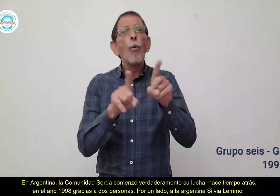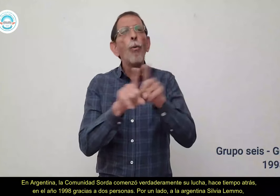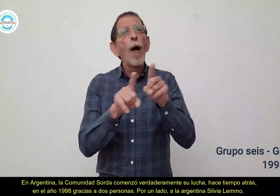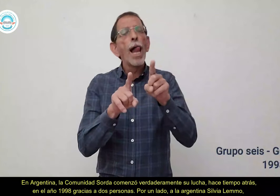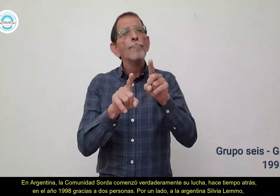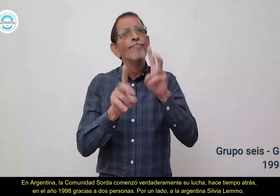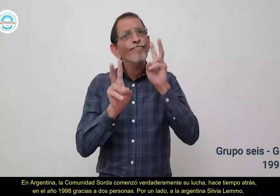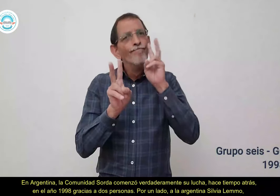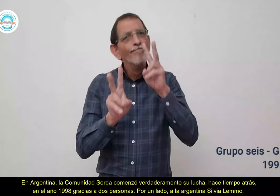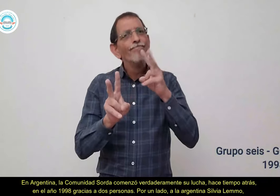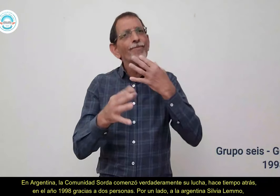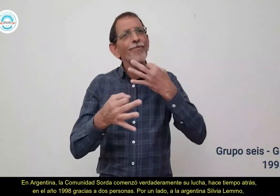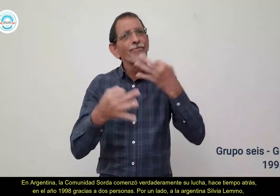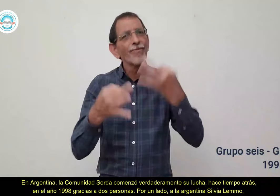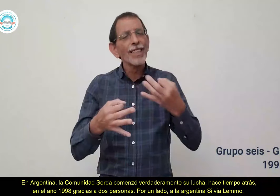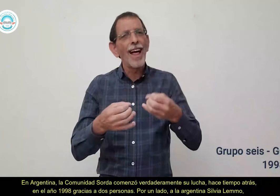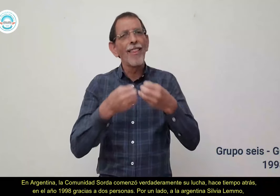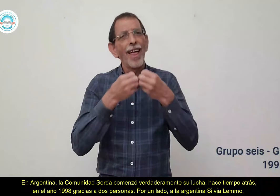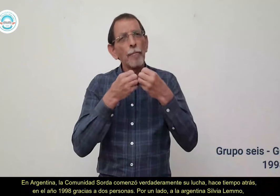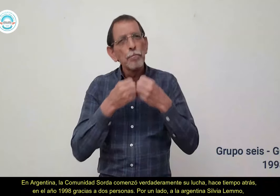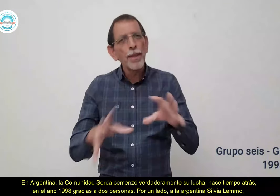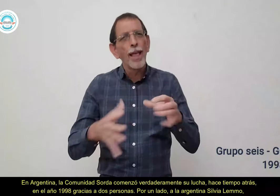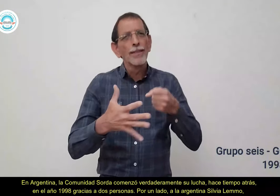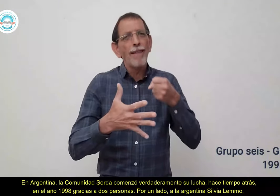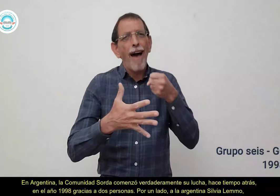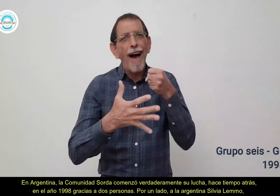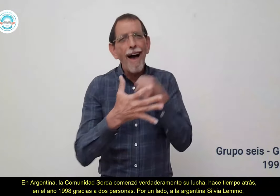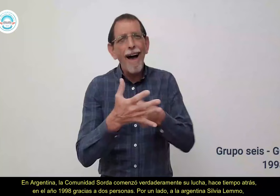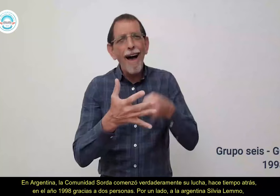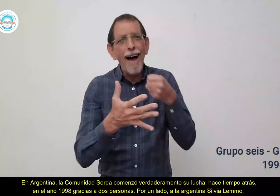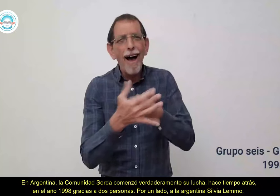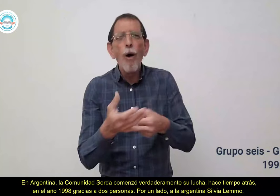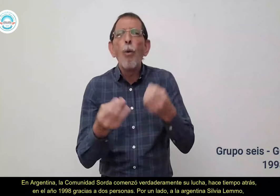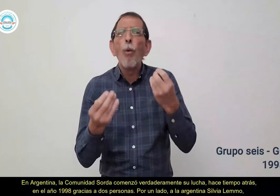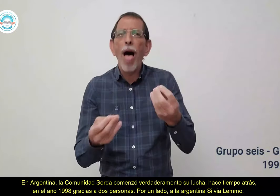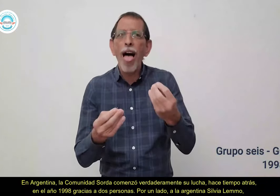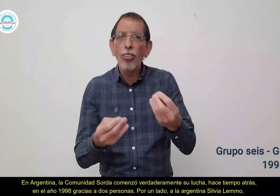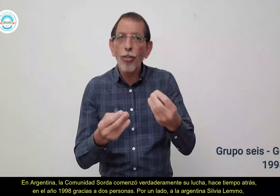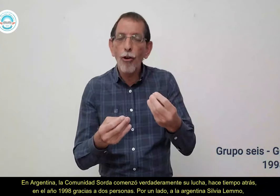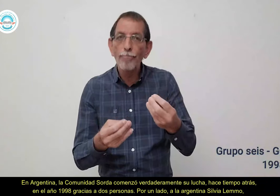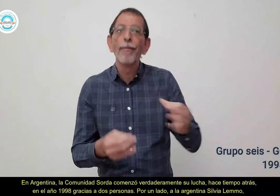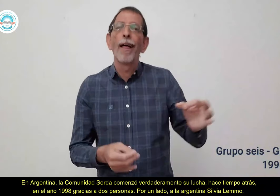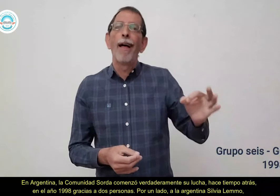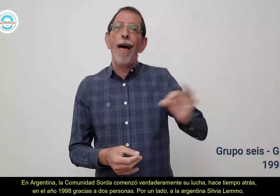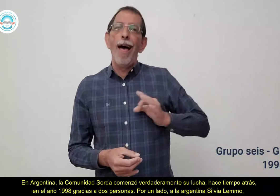comenzó verdaderamente su lucha hace tiempo atrás, en el año